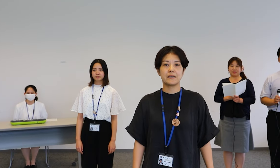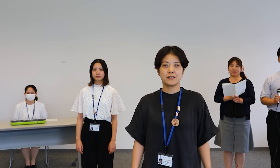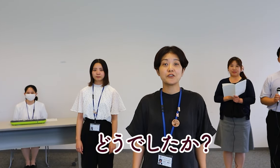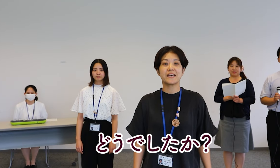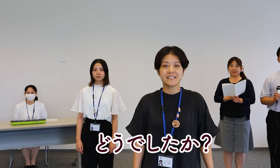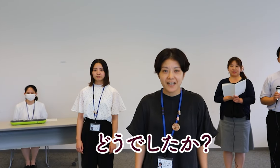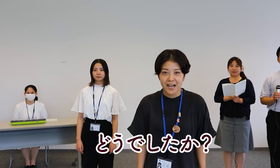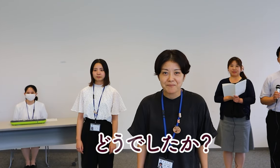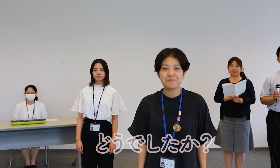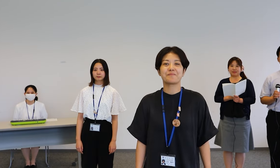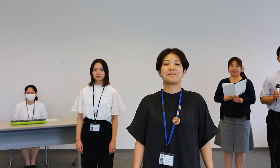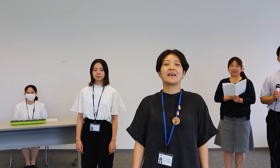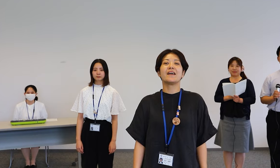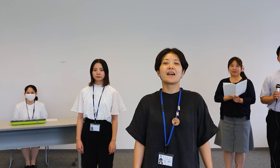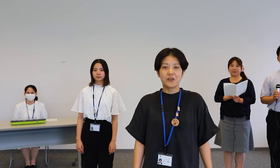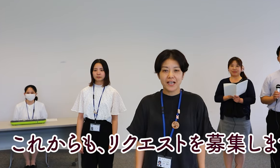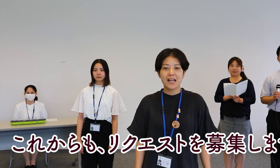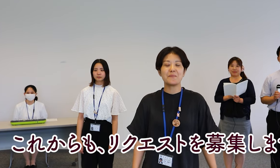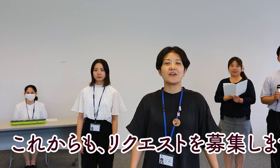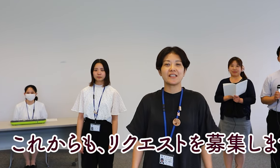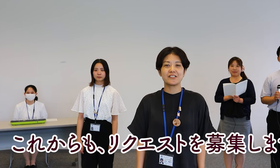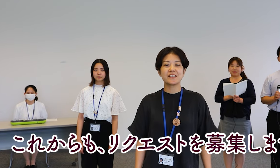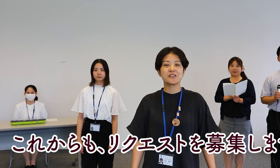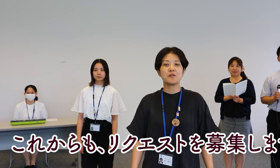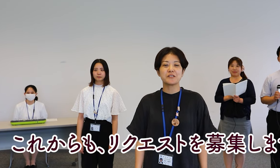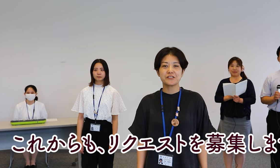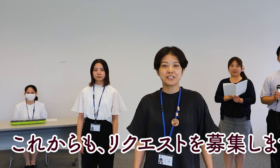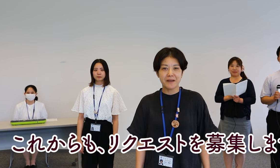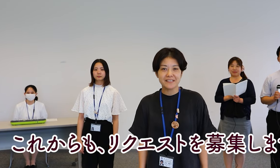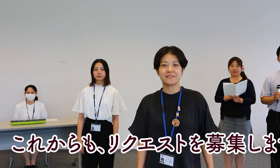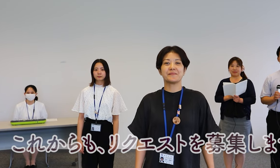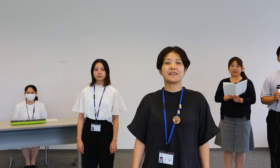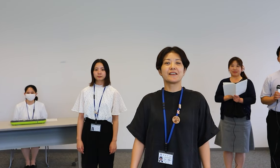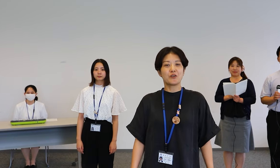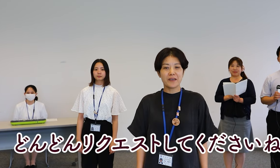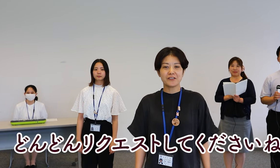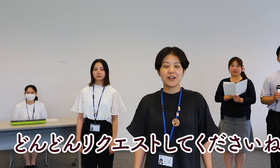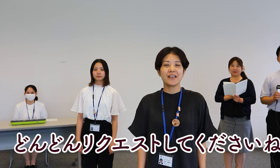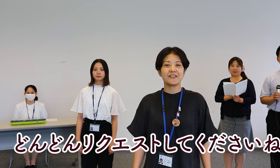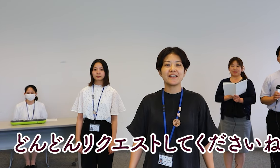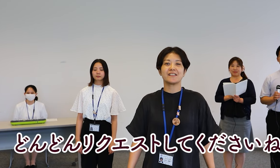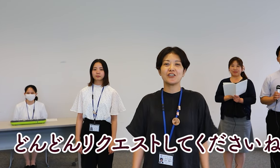どうでしたか？これからもリクエストを募集します。コメント欄よりどんどん